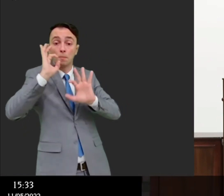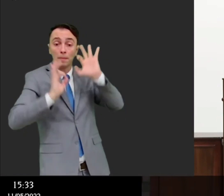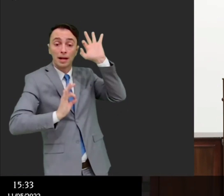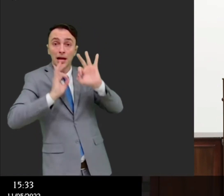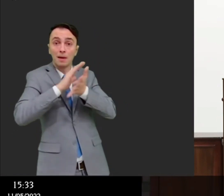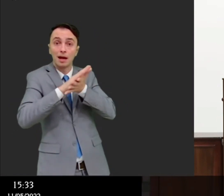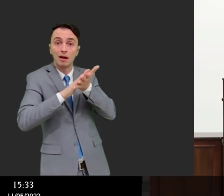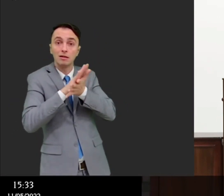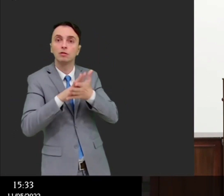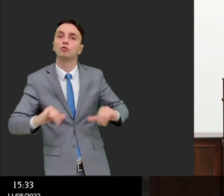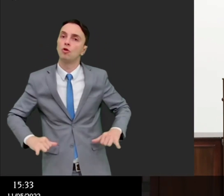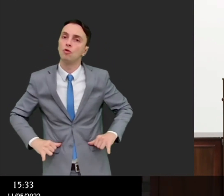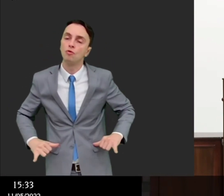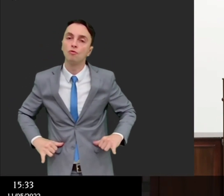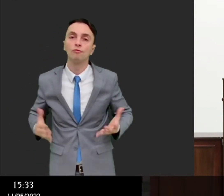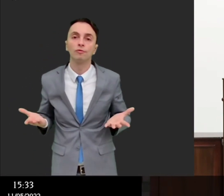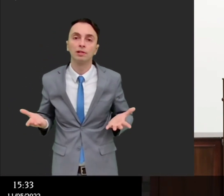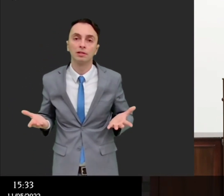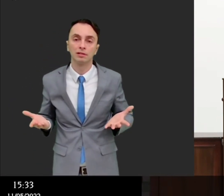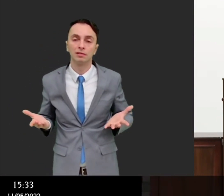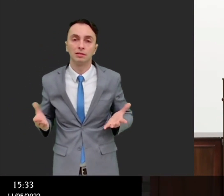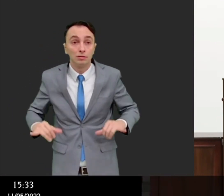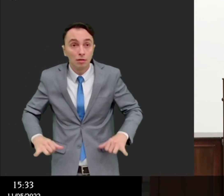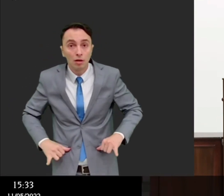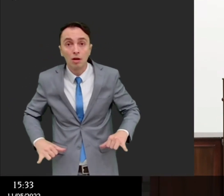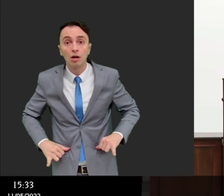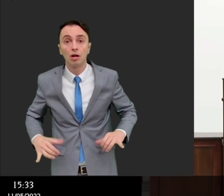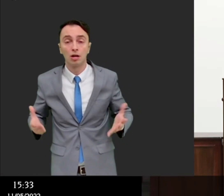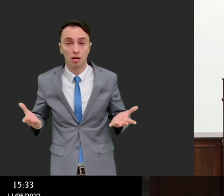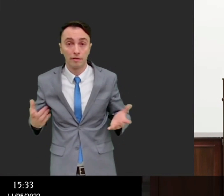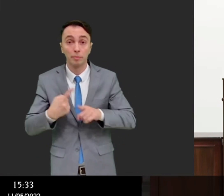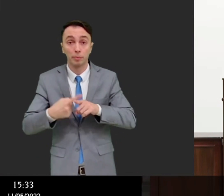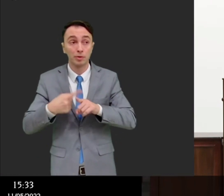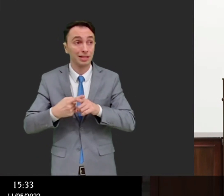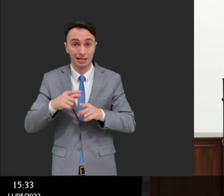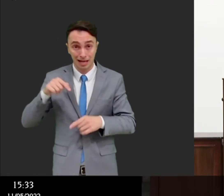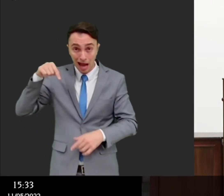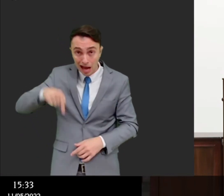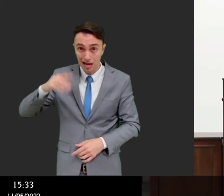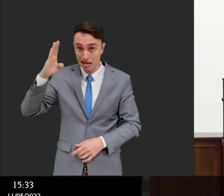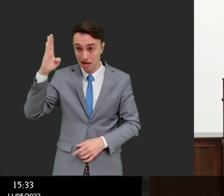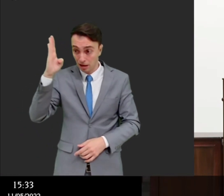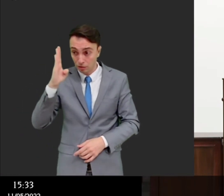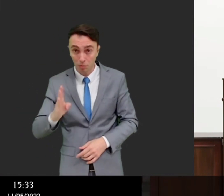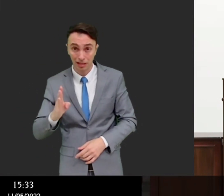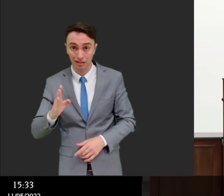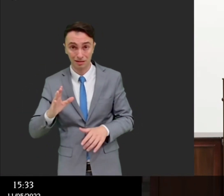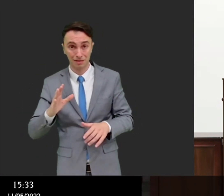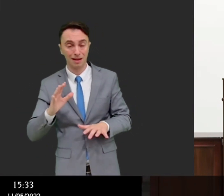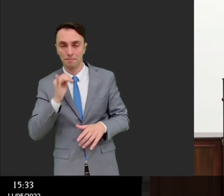depois, aqui ainda do Brasil, nós precisamos muitas vezes mandar